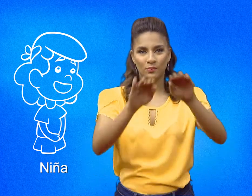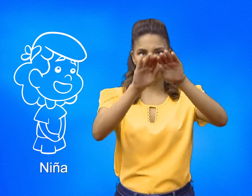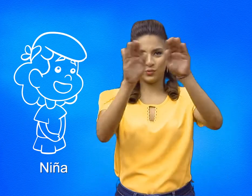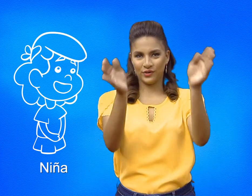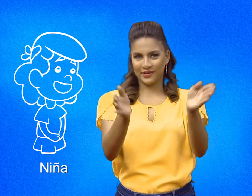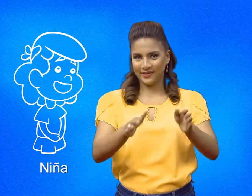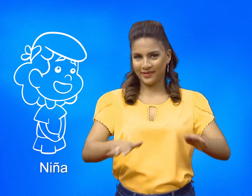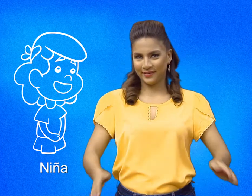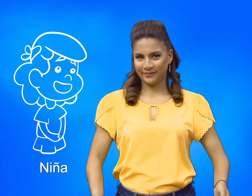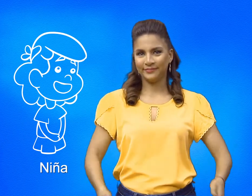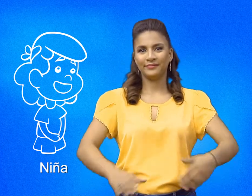niña